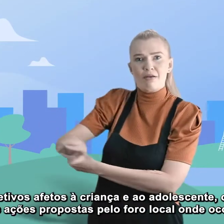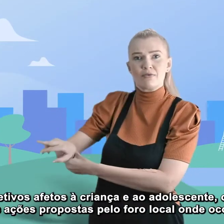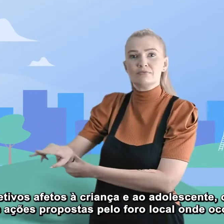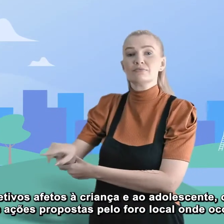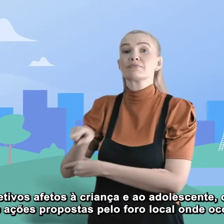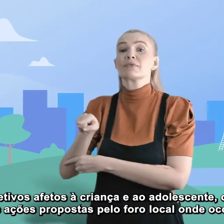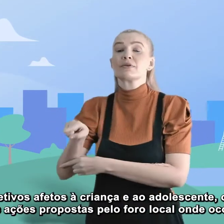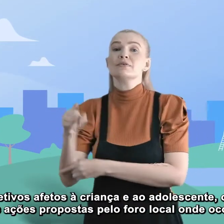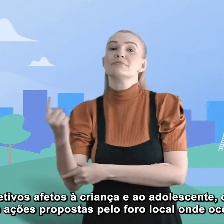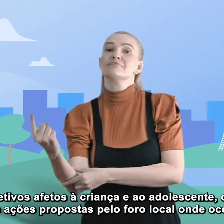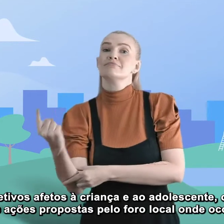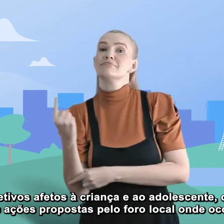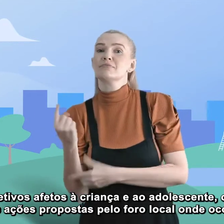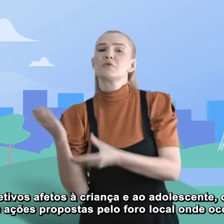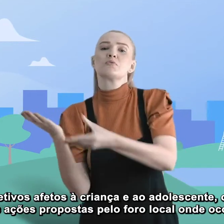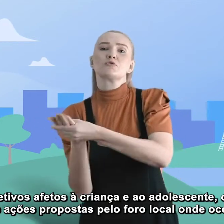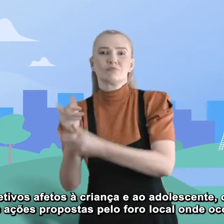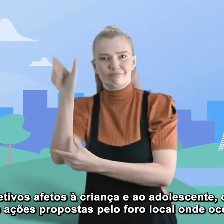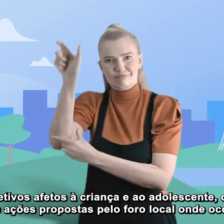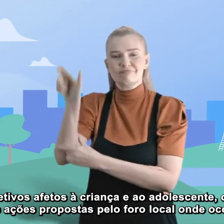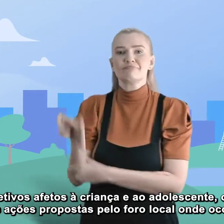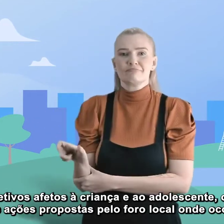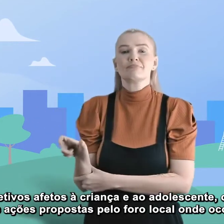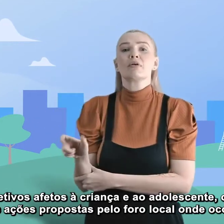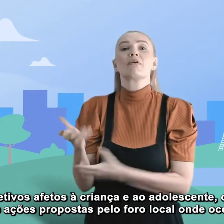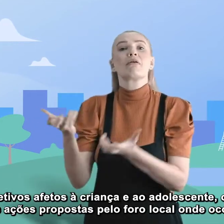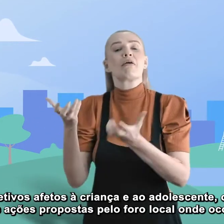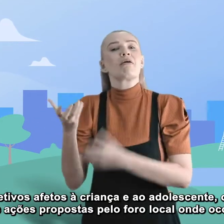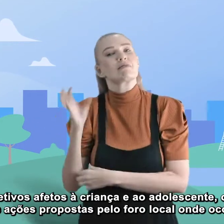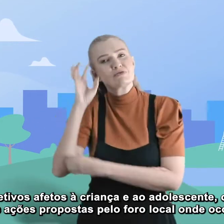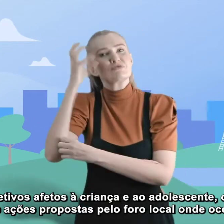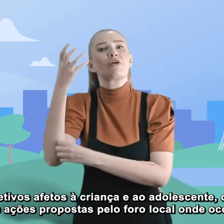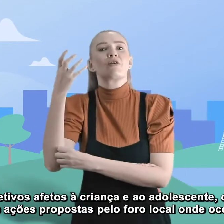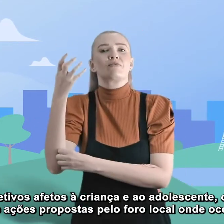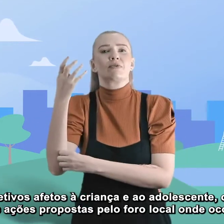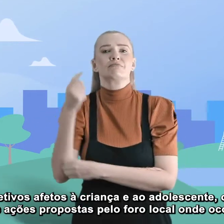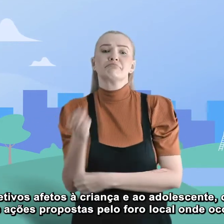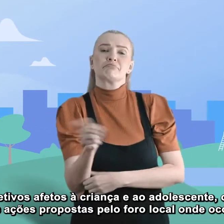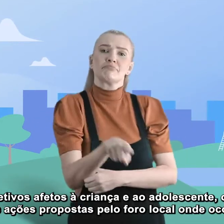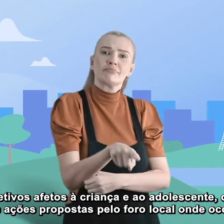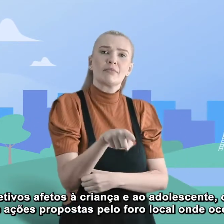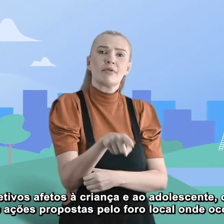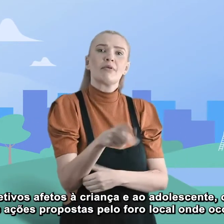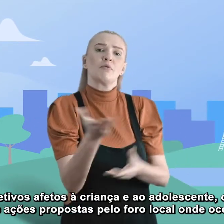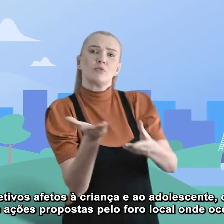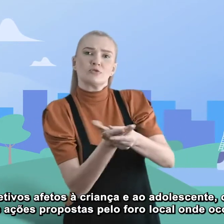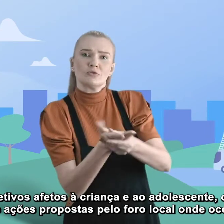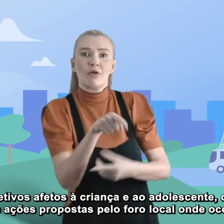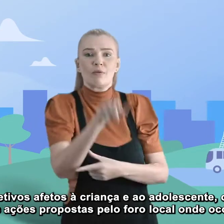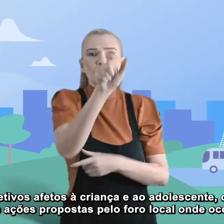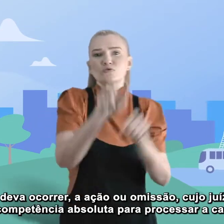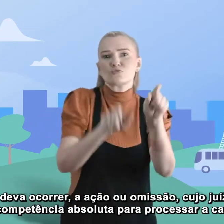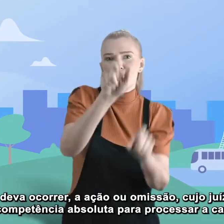coletivos, afetos à criança e ao adolescente, observado as ações propostas pelo fórum local onde ocorreu ou deva